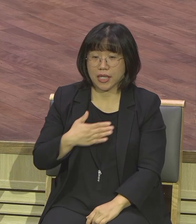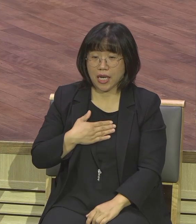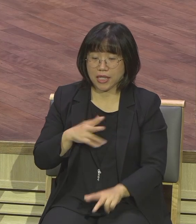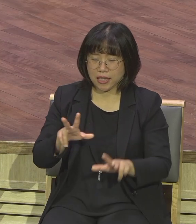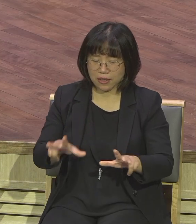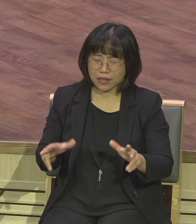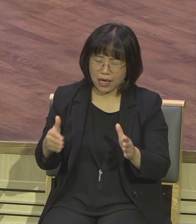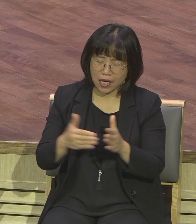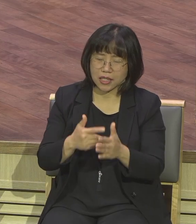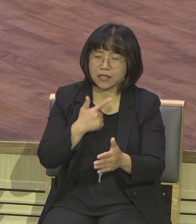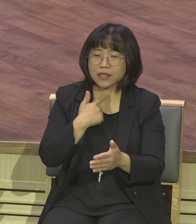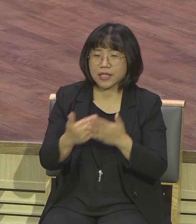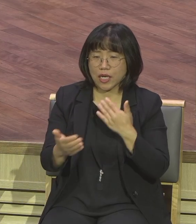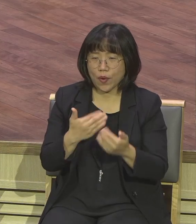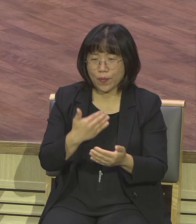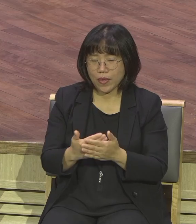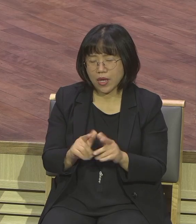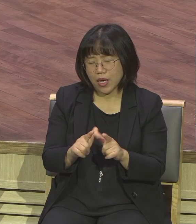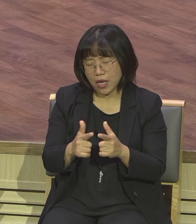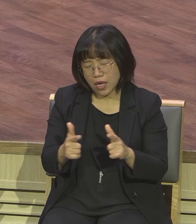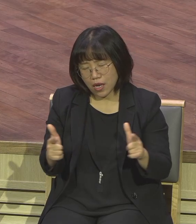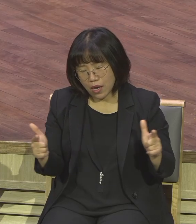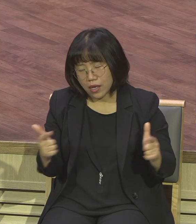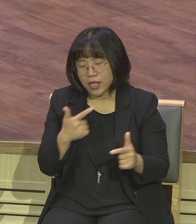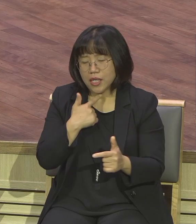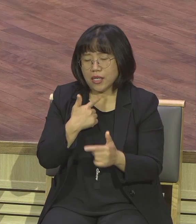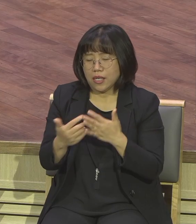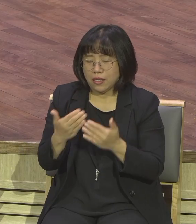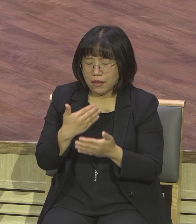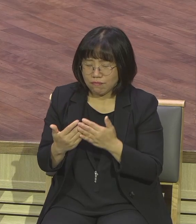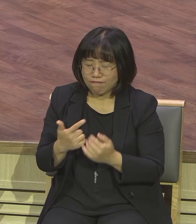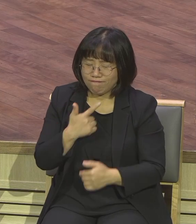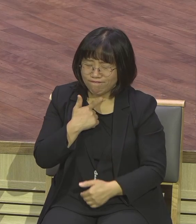살면서 내가 온갖 경험 안 해봤겠어요.